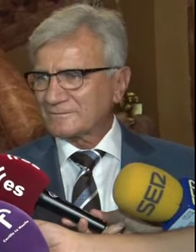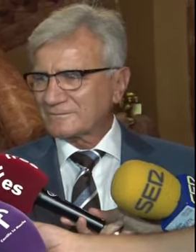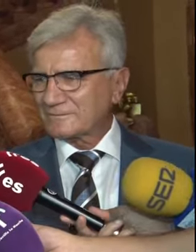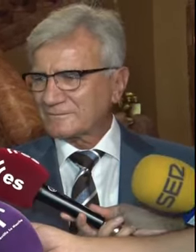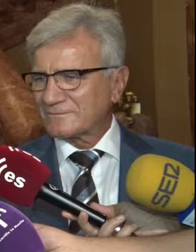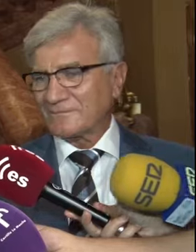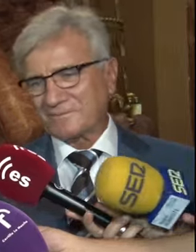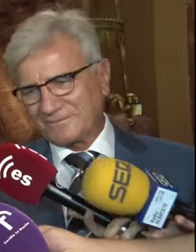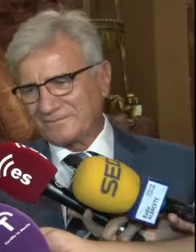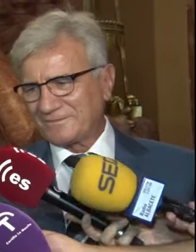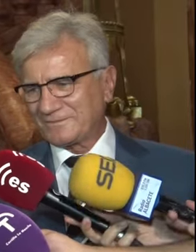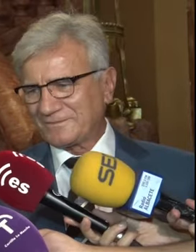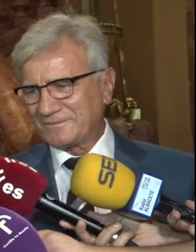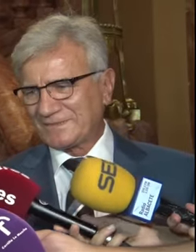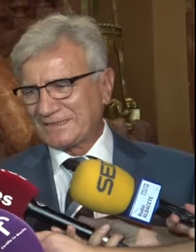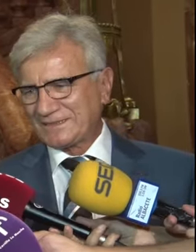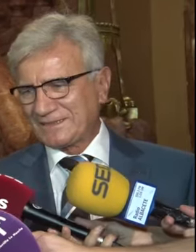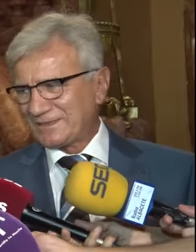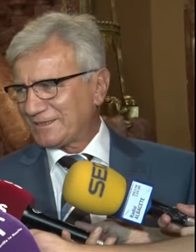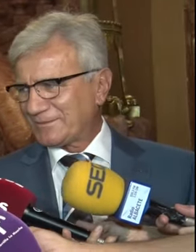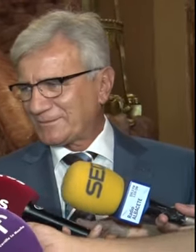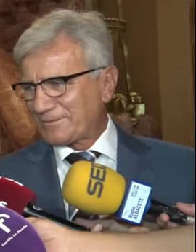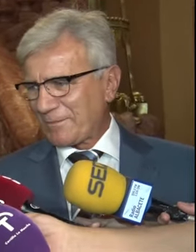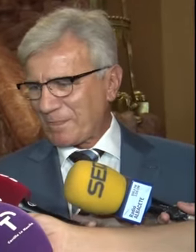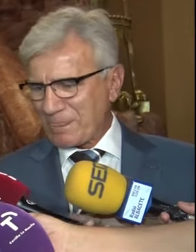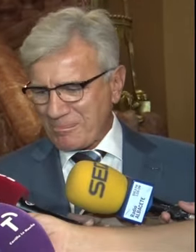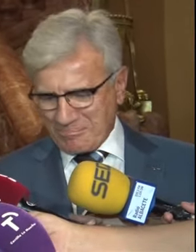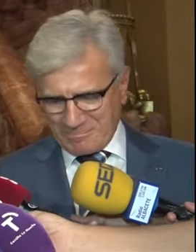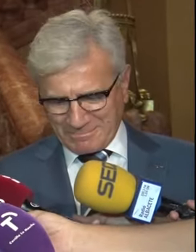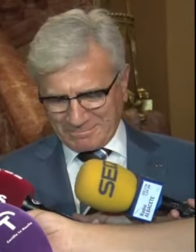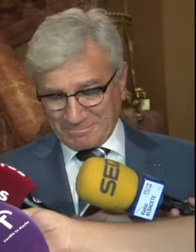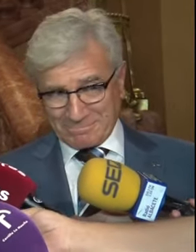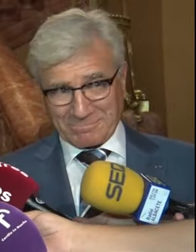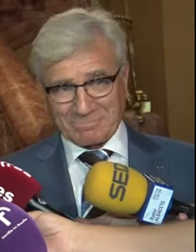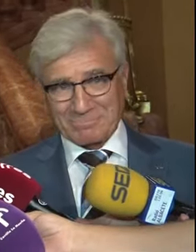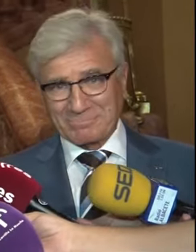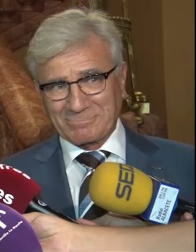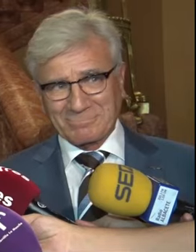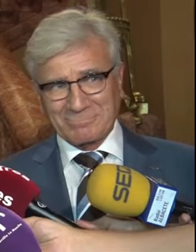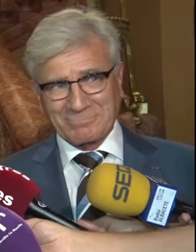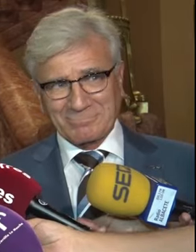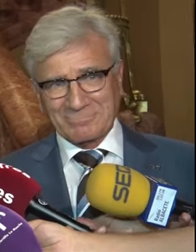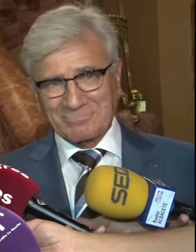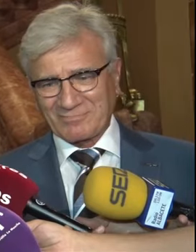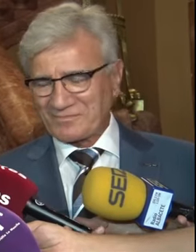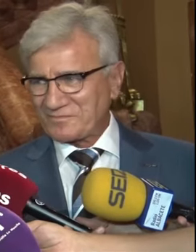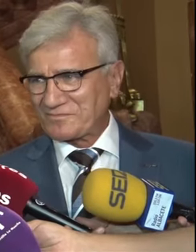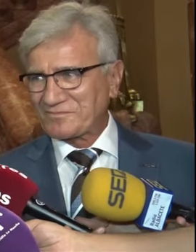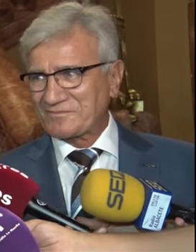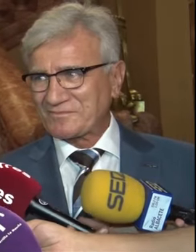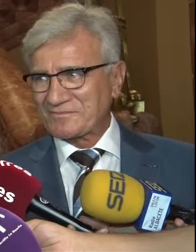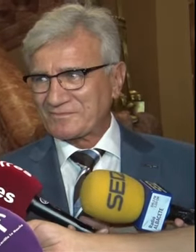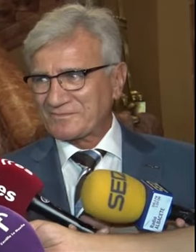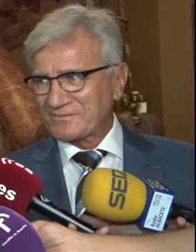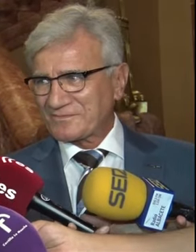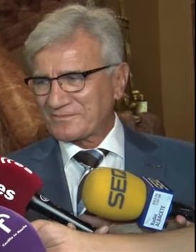un pregonero de lujo, Roberto Arcos. Una persona que de verdad lo digo siempre en mis intervenciones, porque lo siento y porque es cierto, y